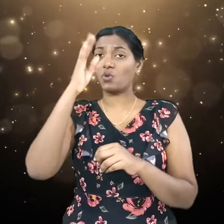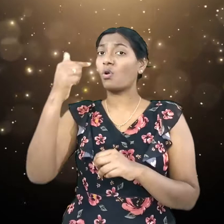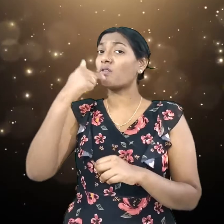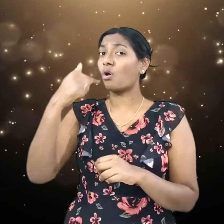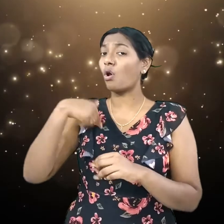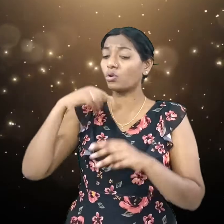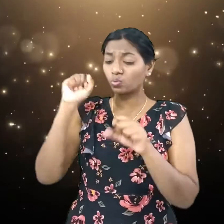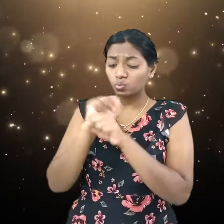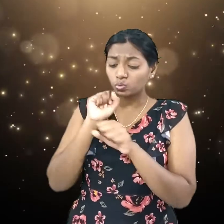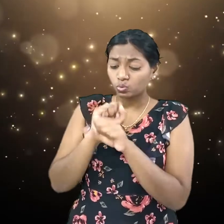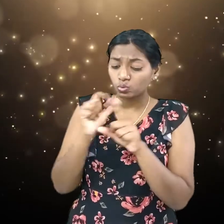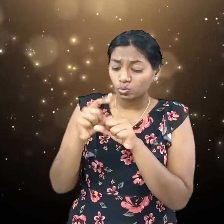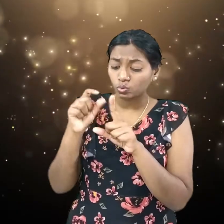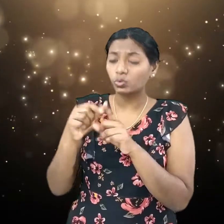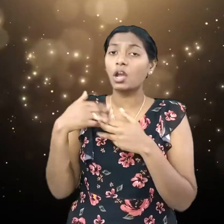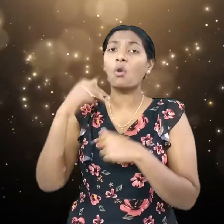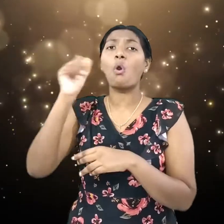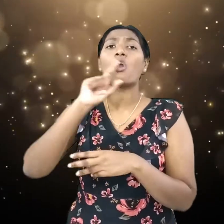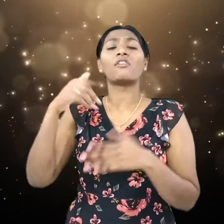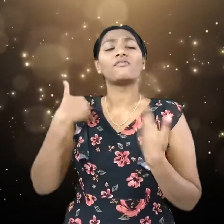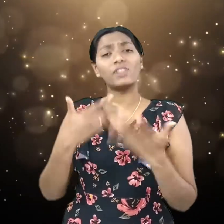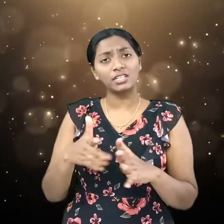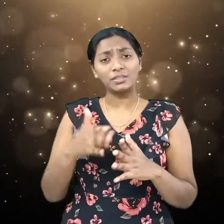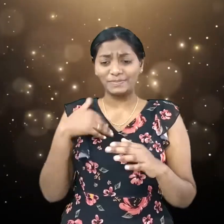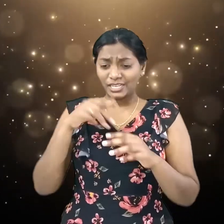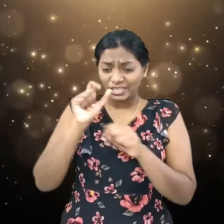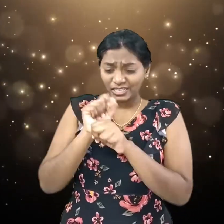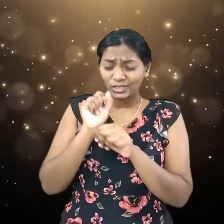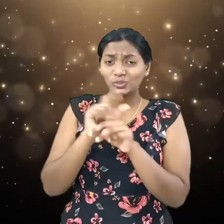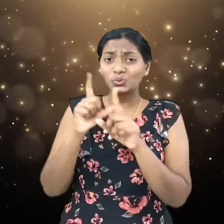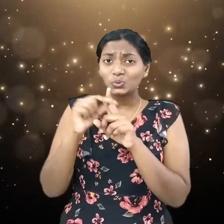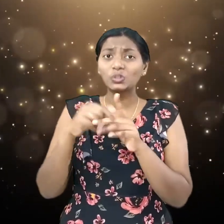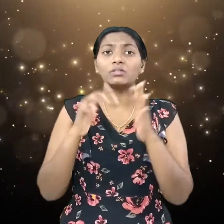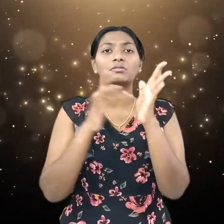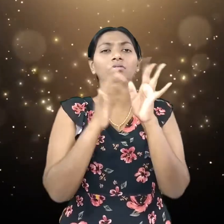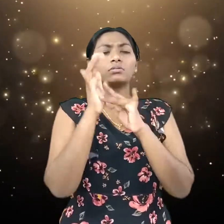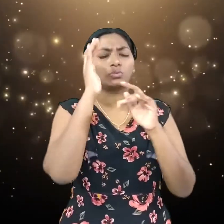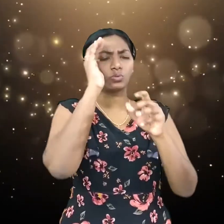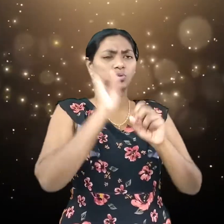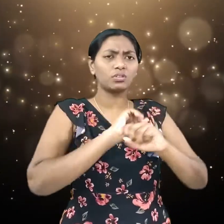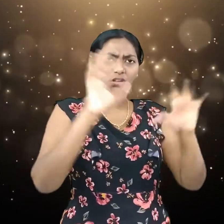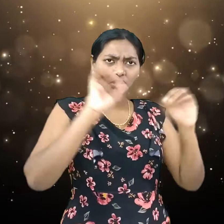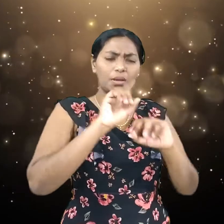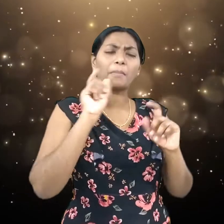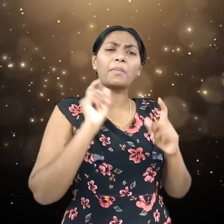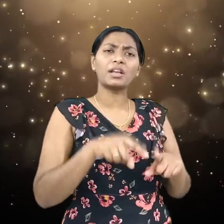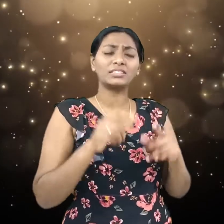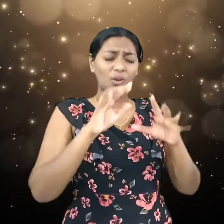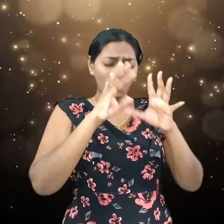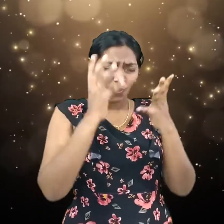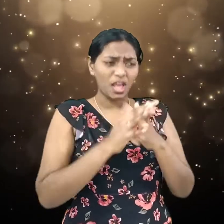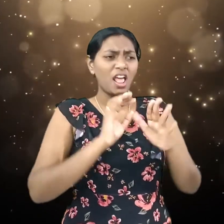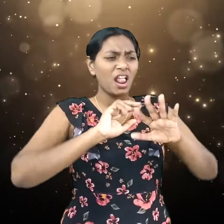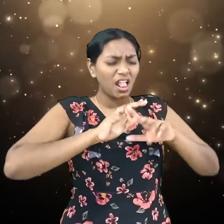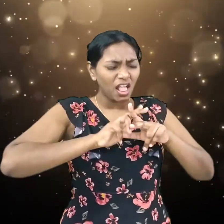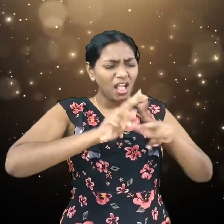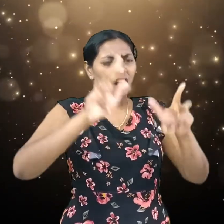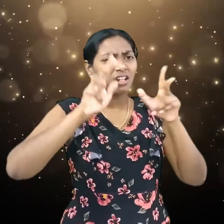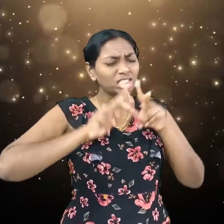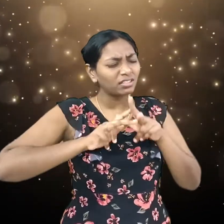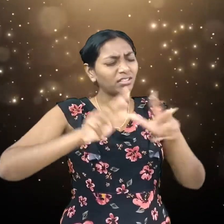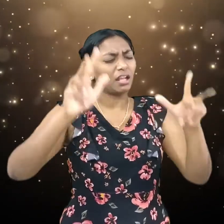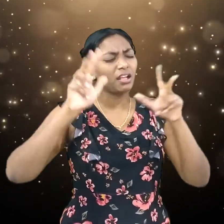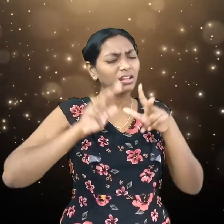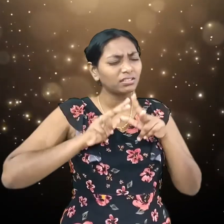करें? प्रकाशित करें, दुनिया को बताएं कि क्या हो रहा है, कैसे हो रहा है।